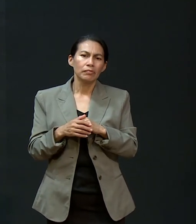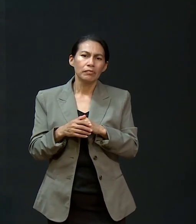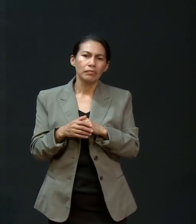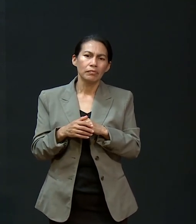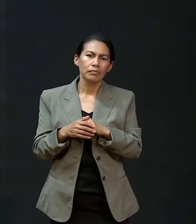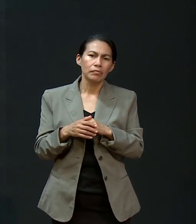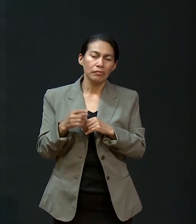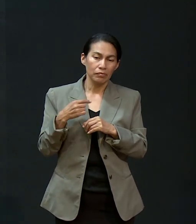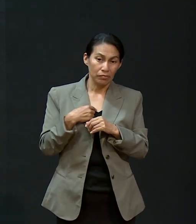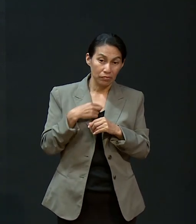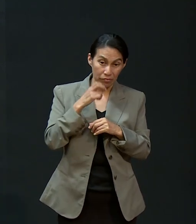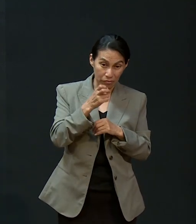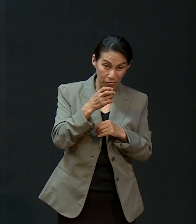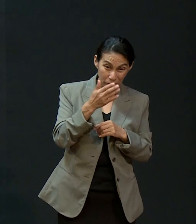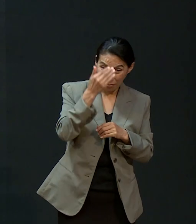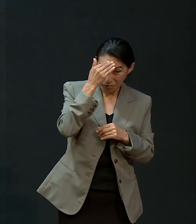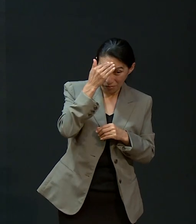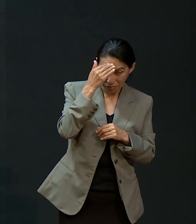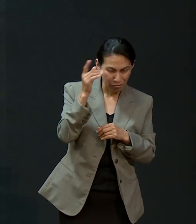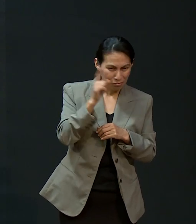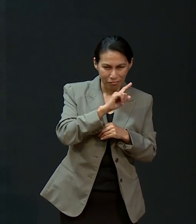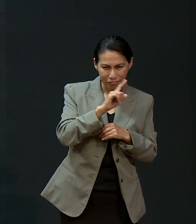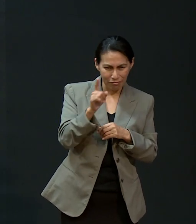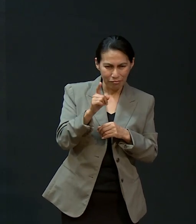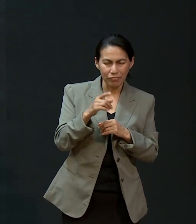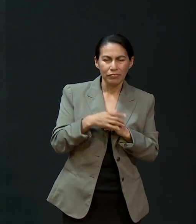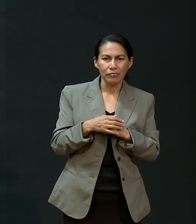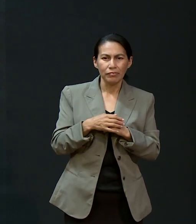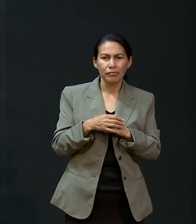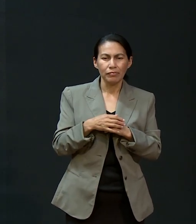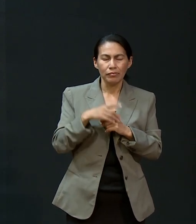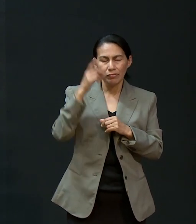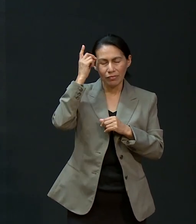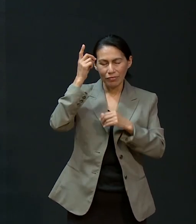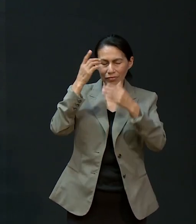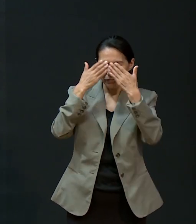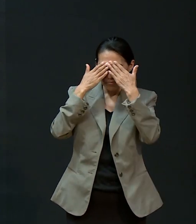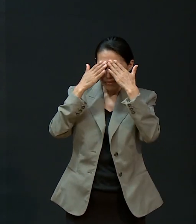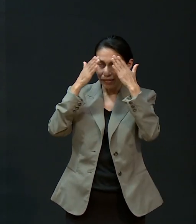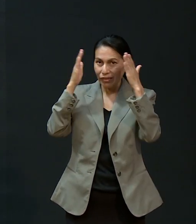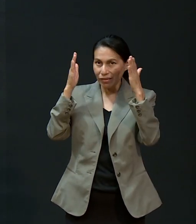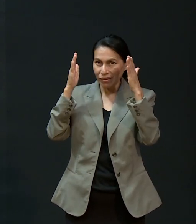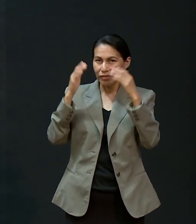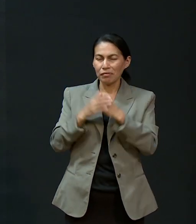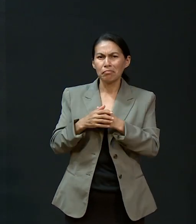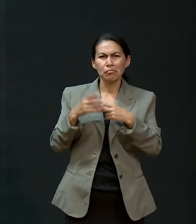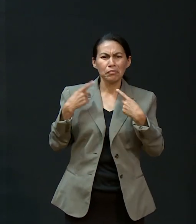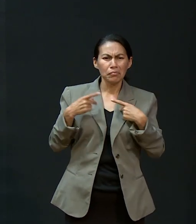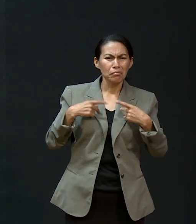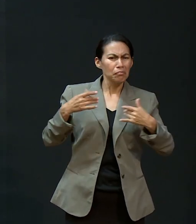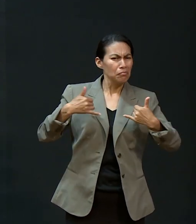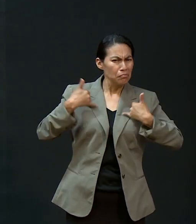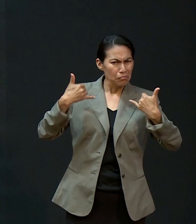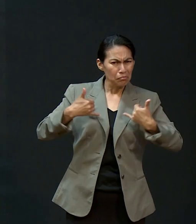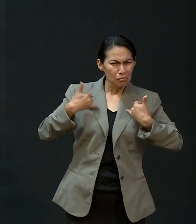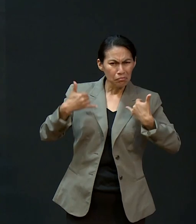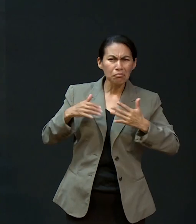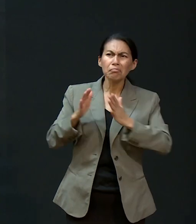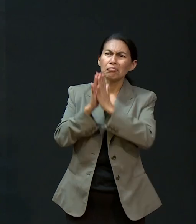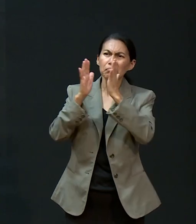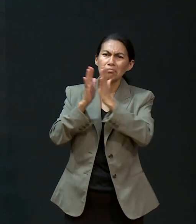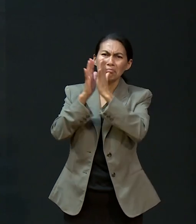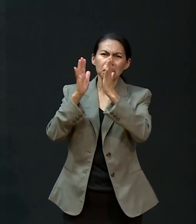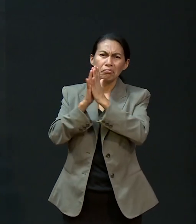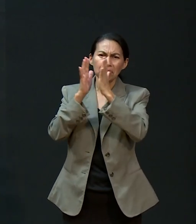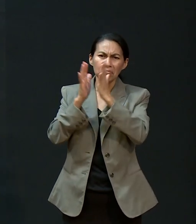me ha enseñado, ha abierto un campo donde yo no conocía y creo yo que son áreas donde uno como joven